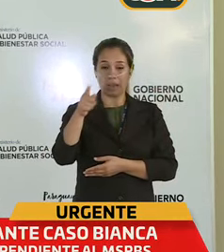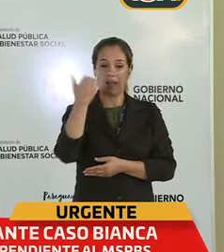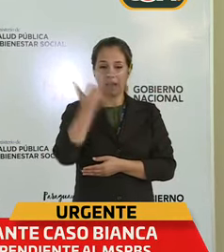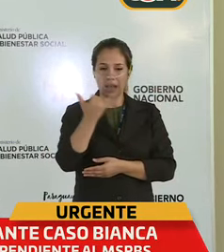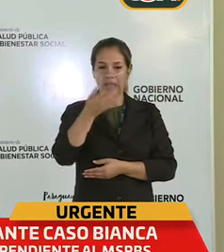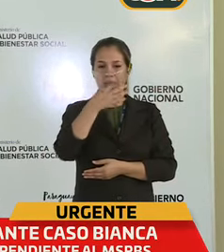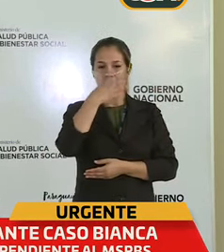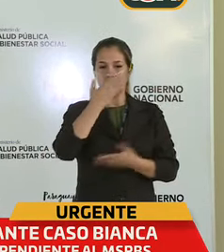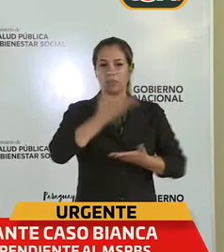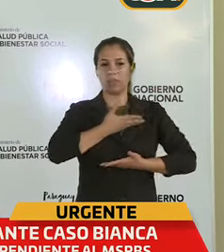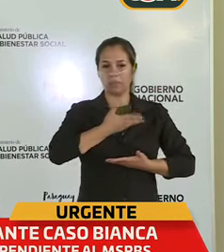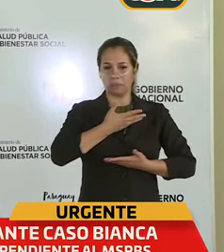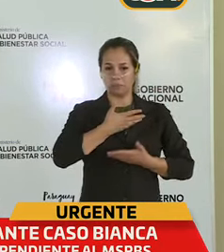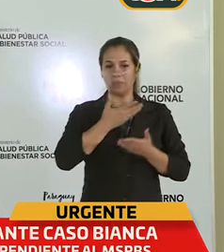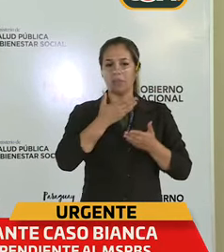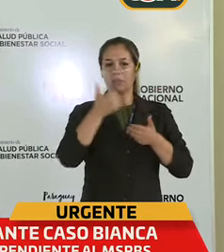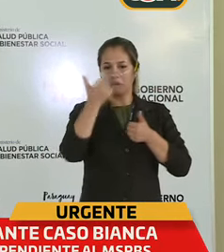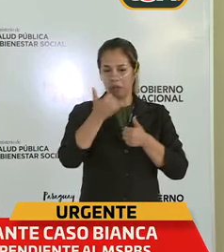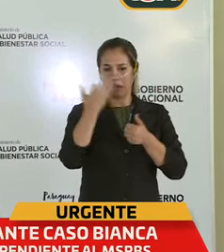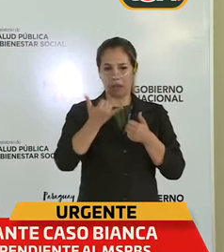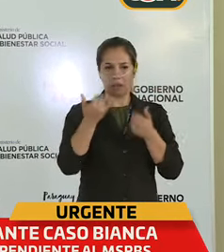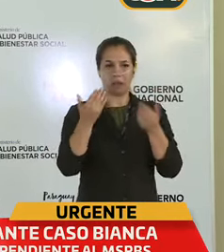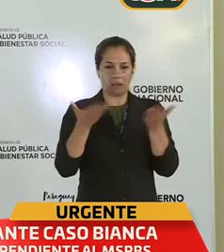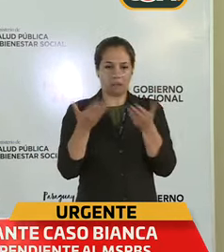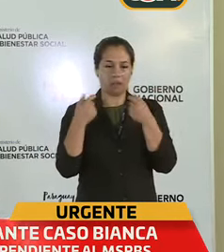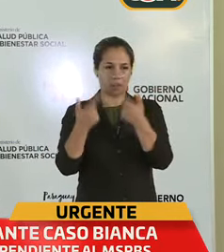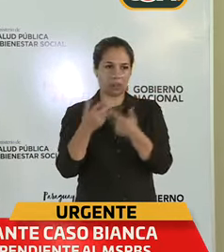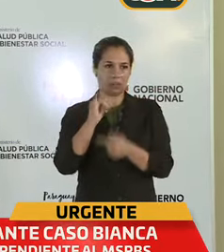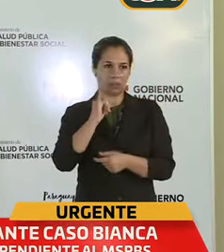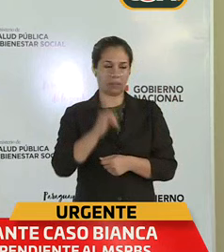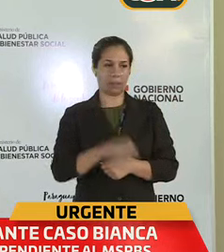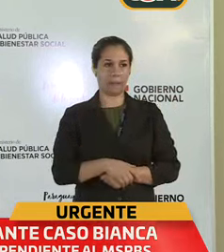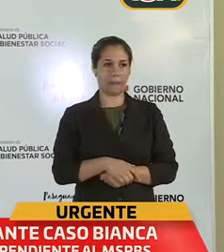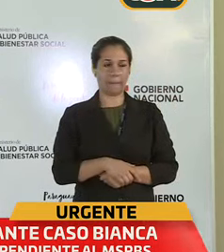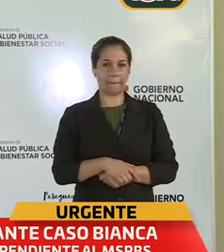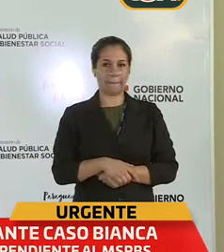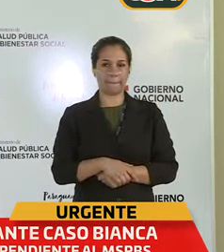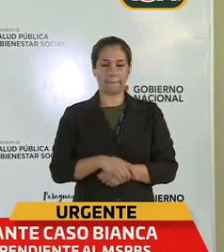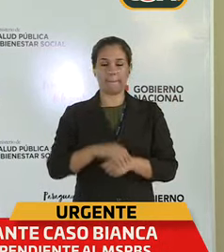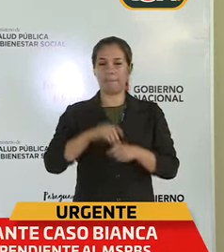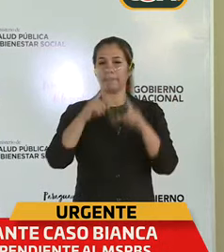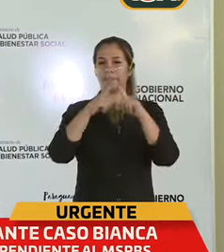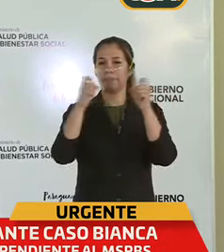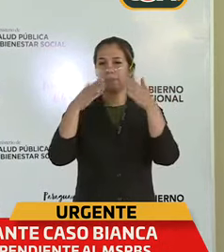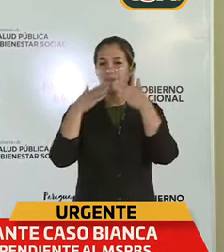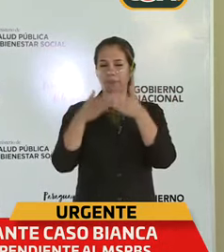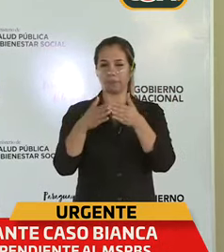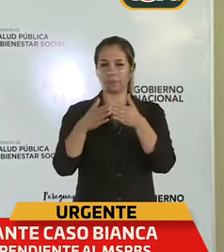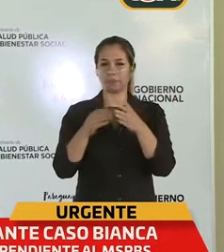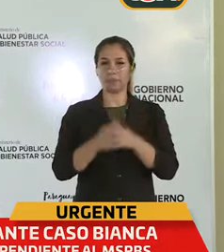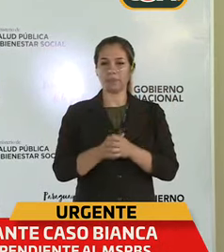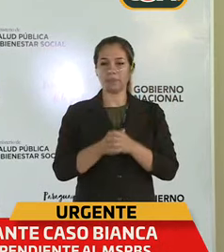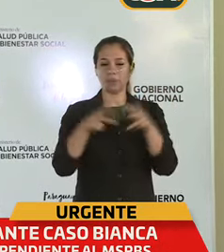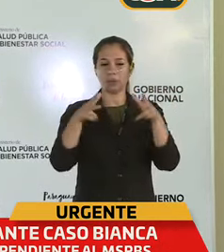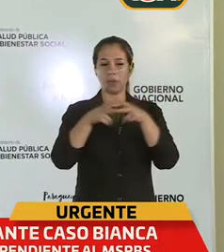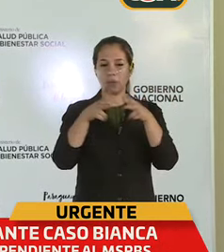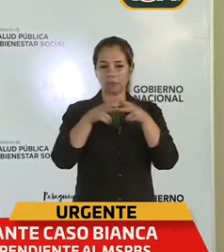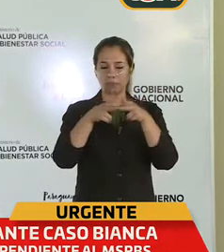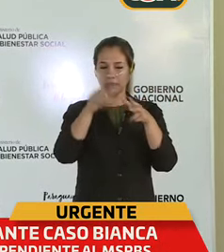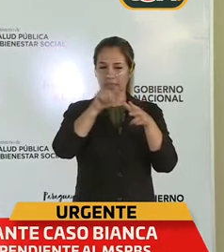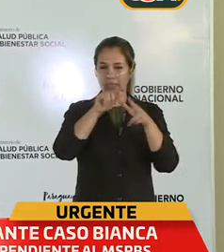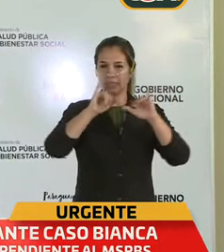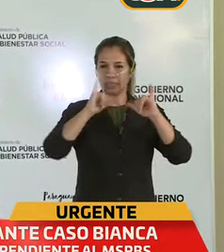Nusinersen de manera regular y en tiempo. Dos consultas. Primero, el comité habló con